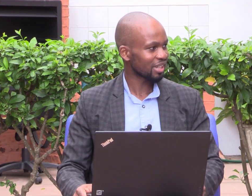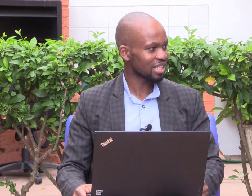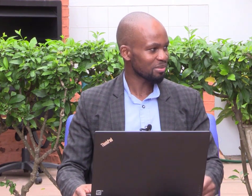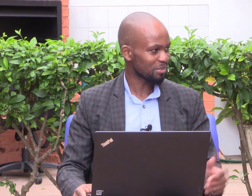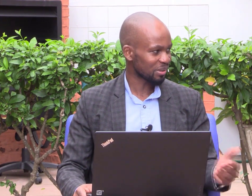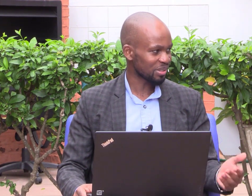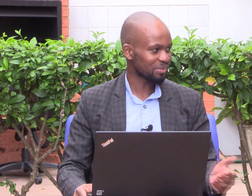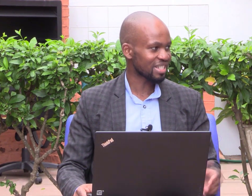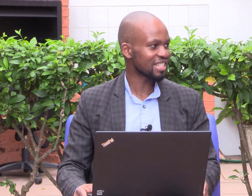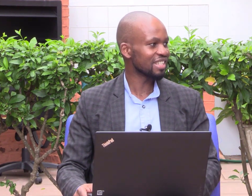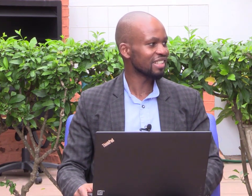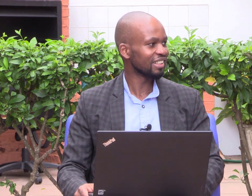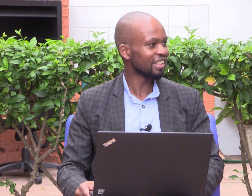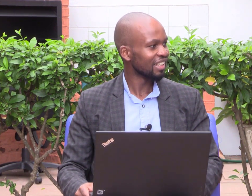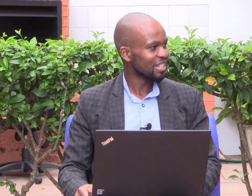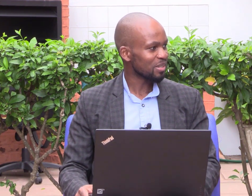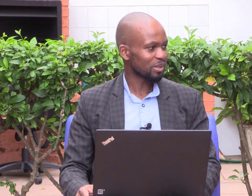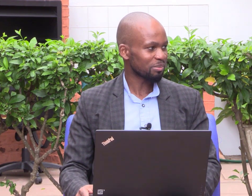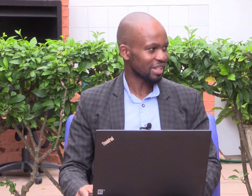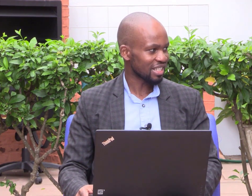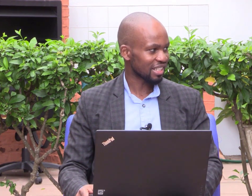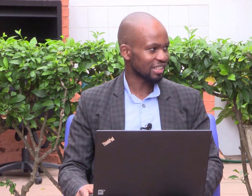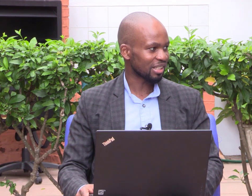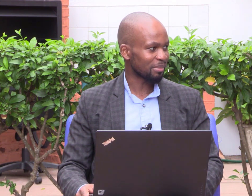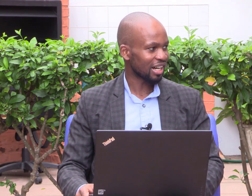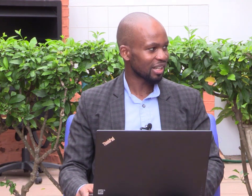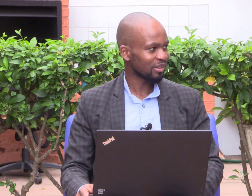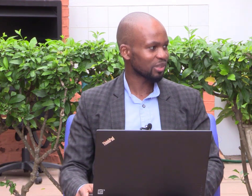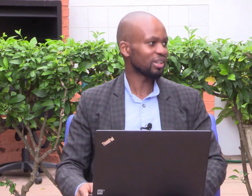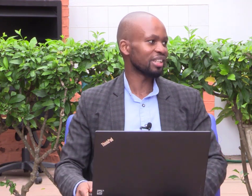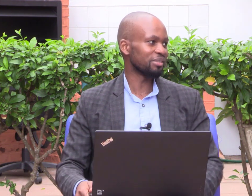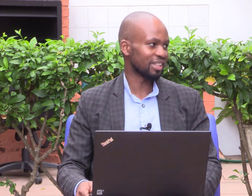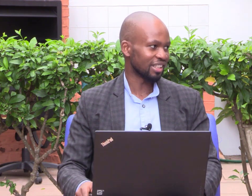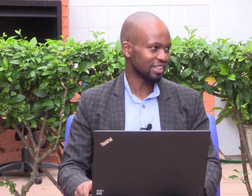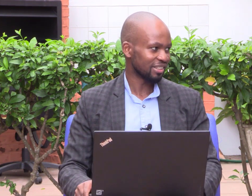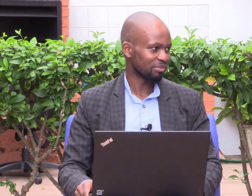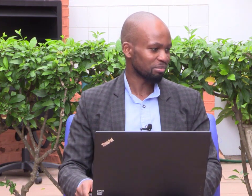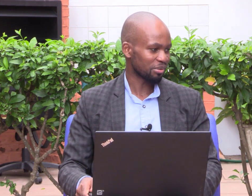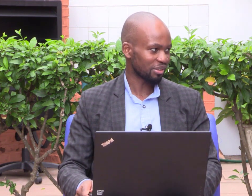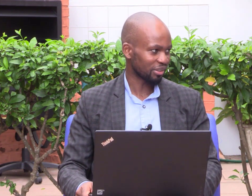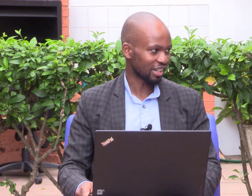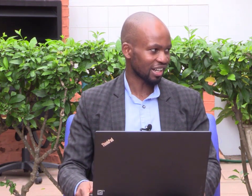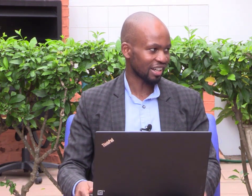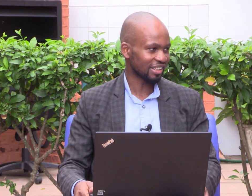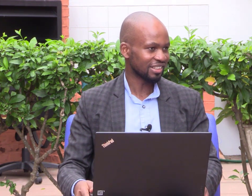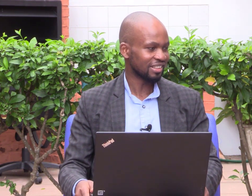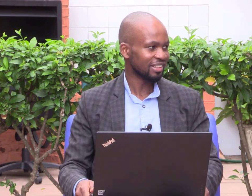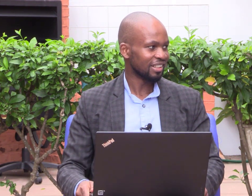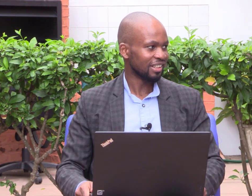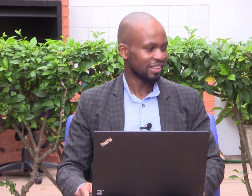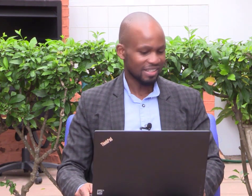falasse um pouco sobre si, sua experiência de trabalho e história de vida. Por favor, Carla.